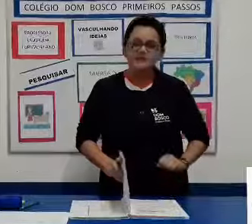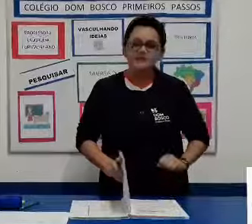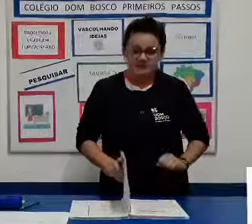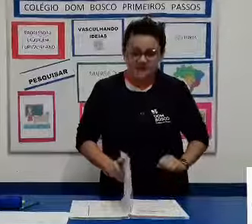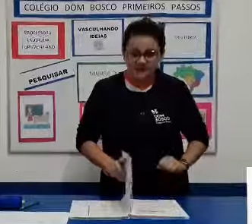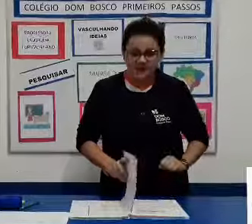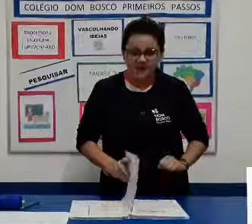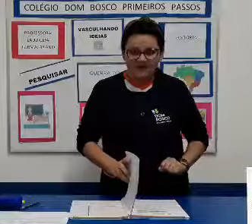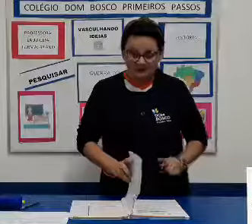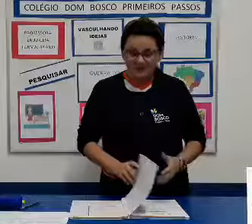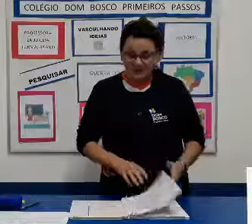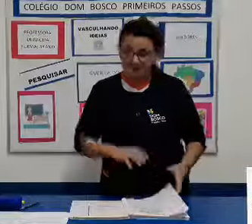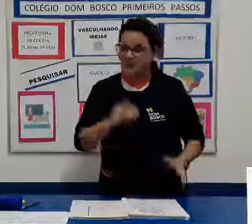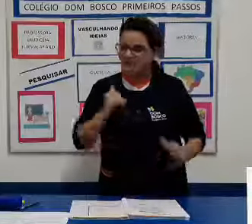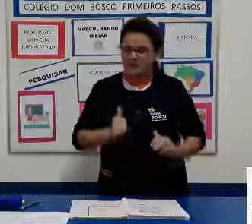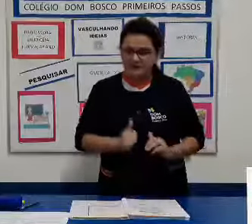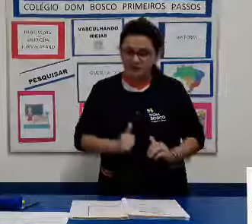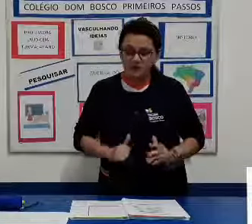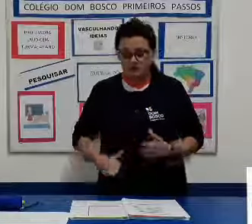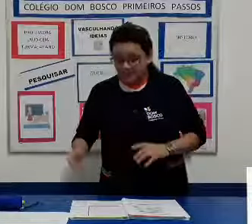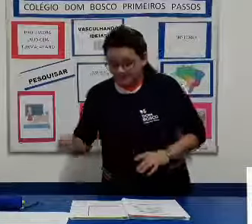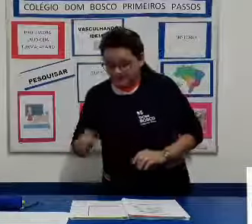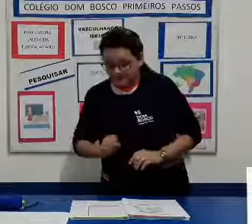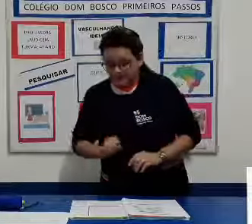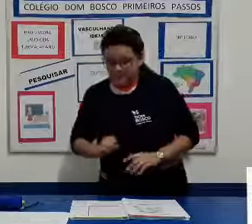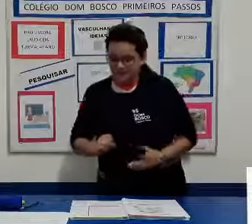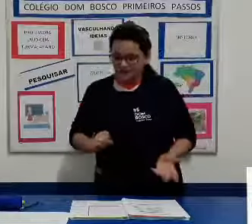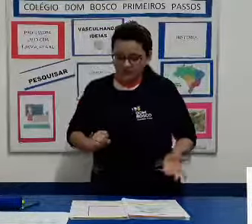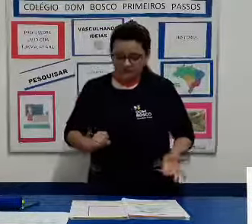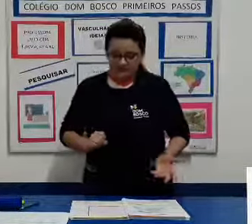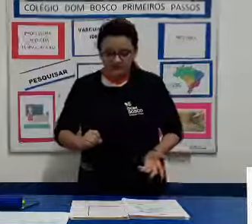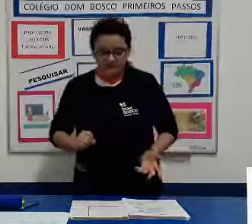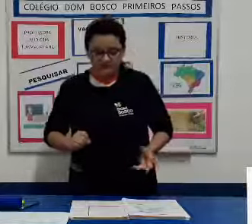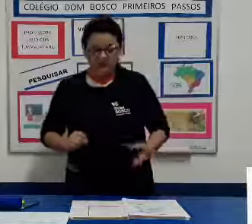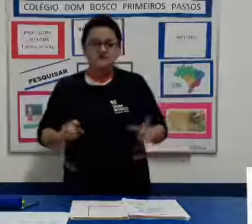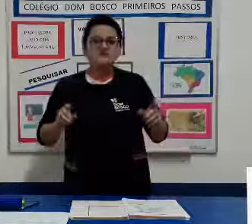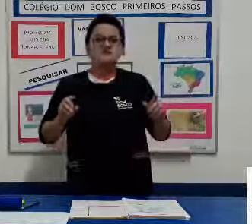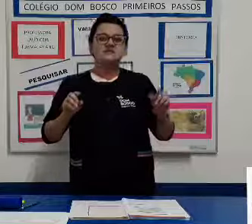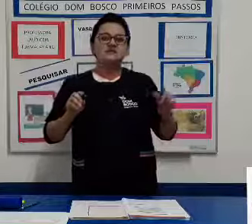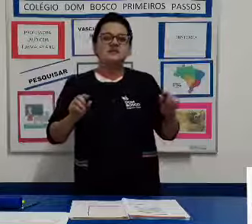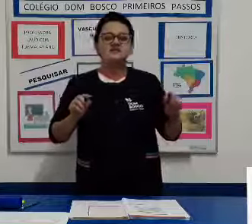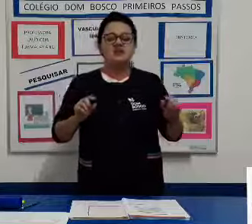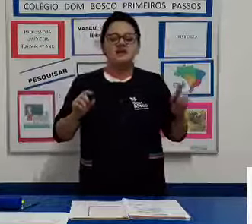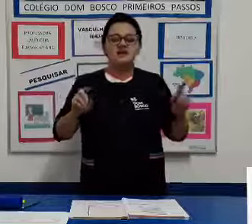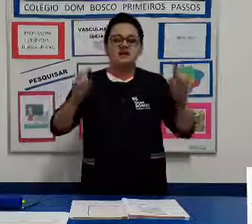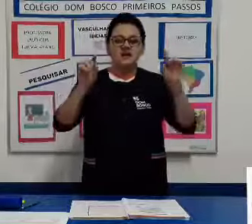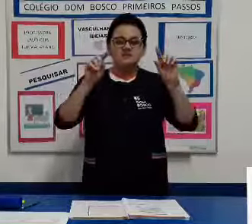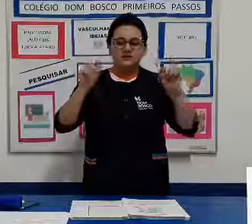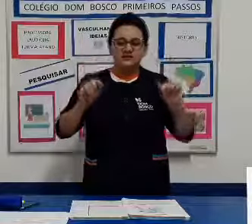página 144, tá bom? Então tá bem tranquilo. Lá na página 149, vocês vão preencher as